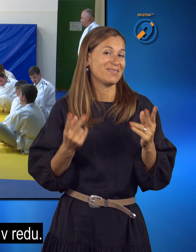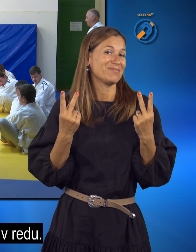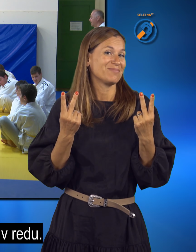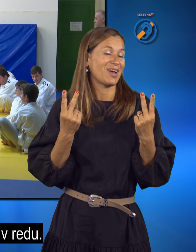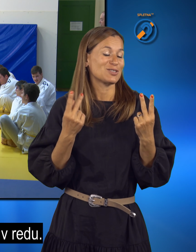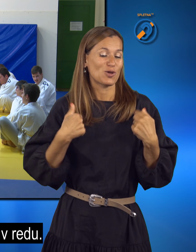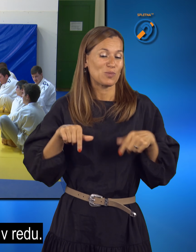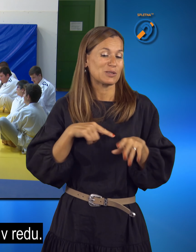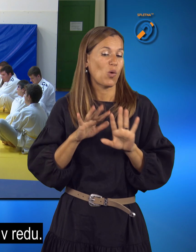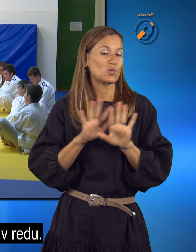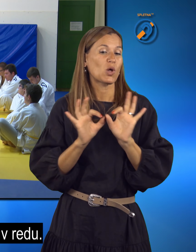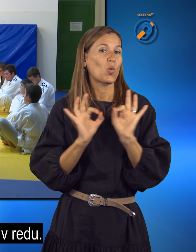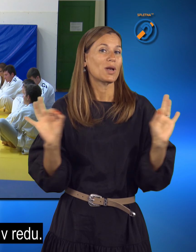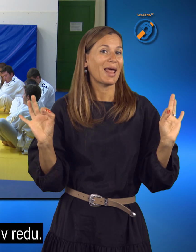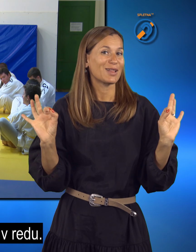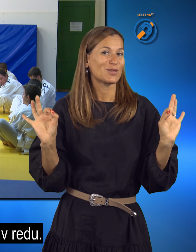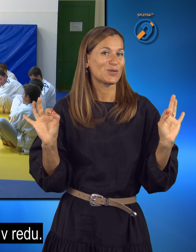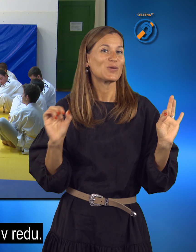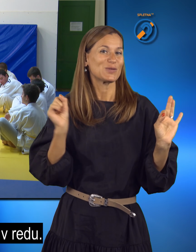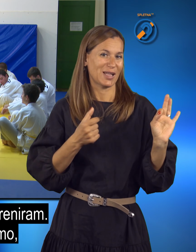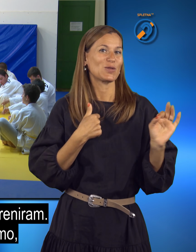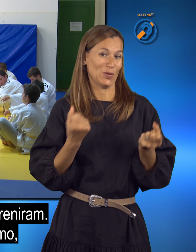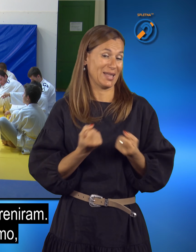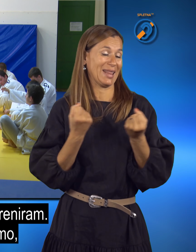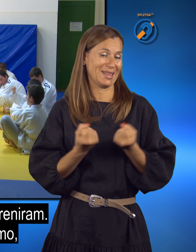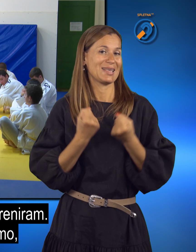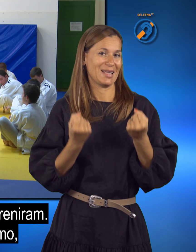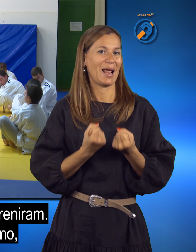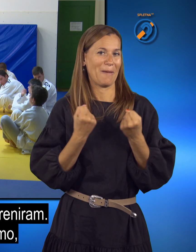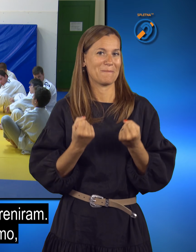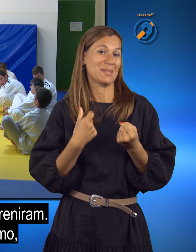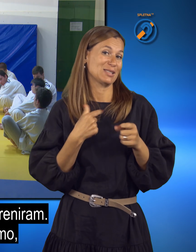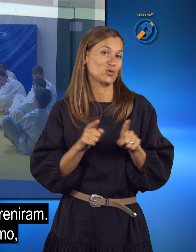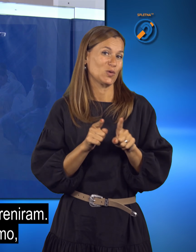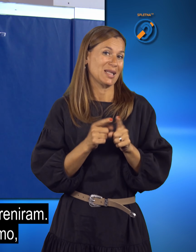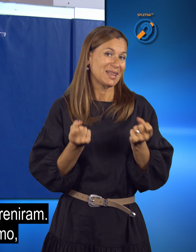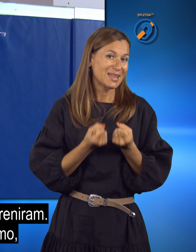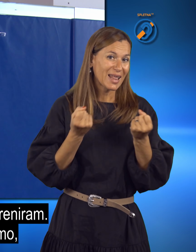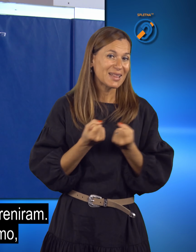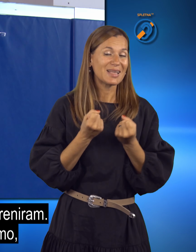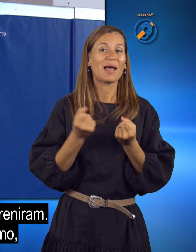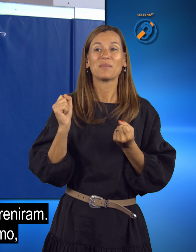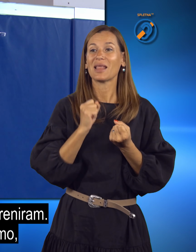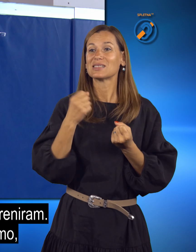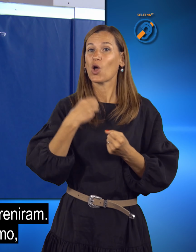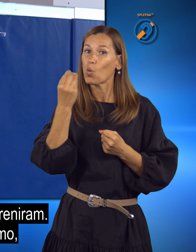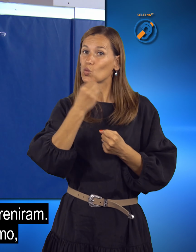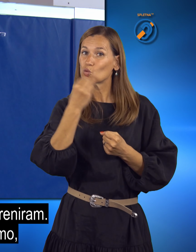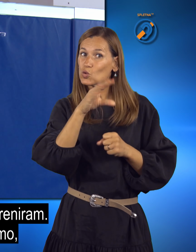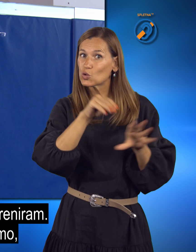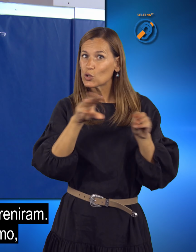vem, da smo vsi v redu. Tako da malo treniram, da se tudi kdaj jaz malo, da se